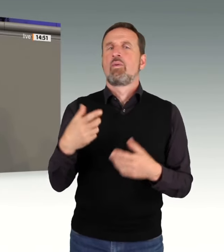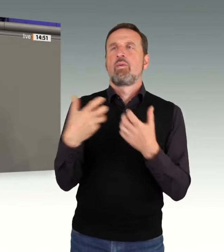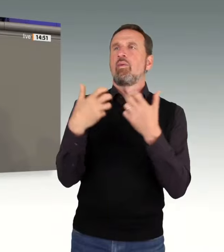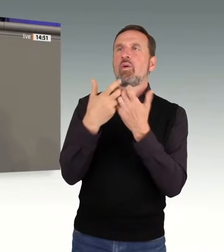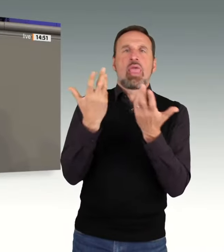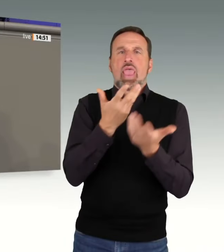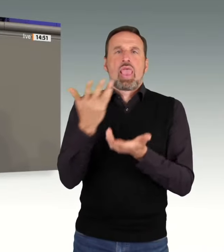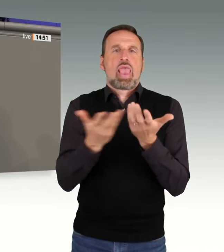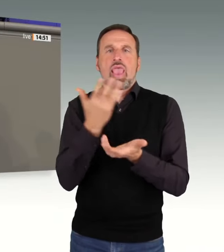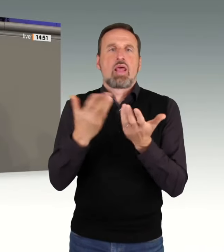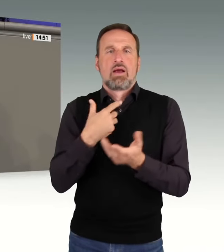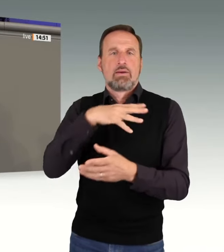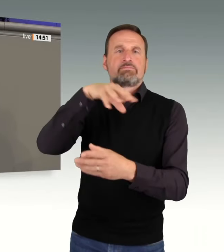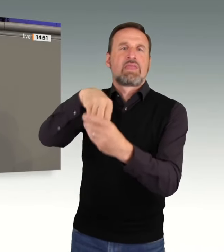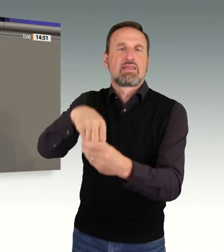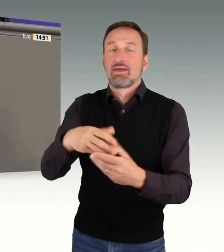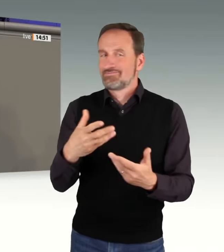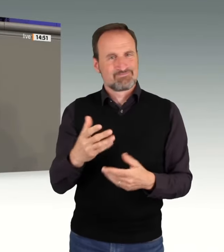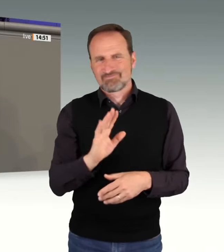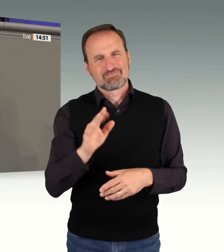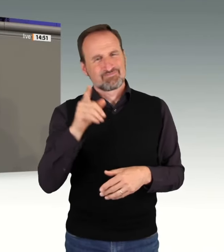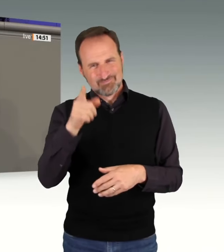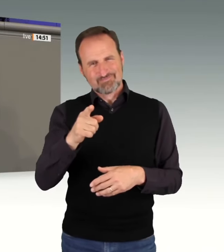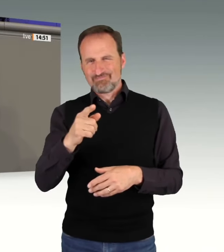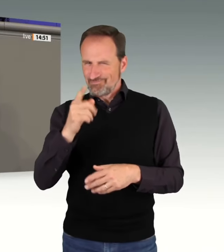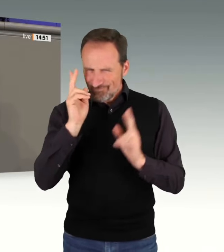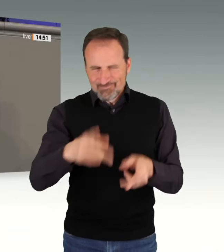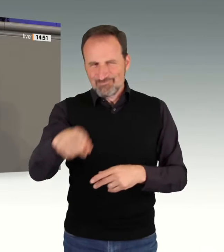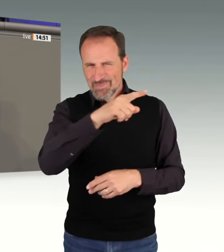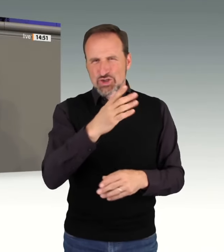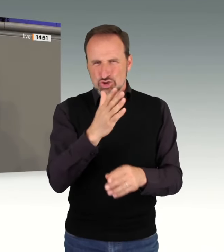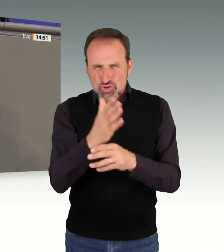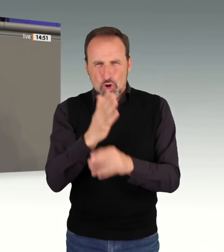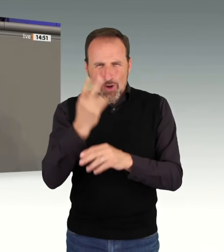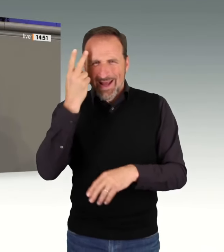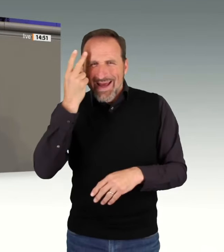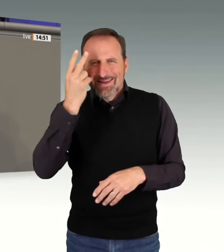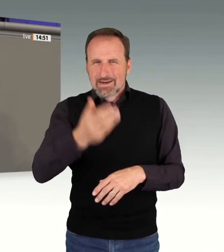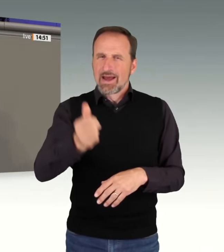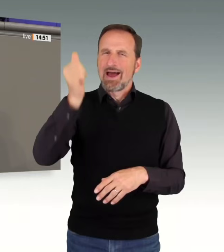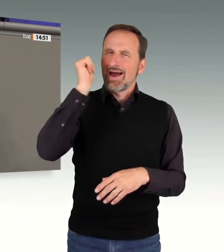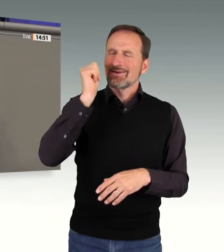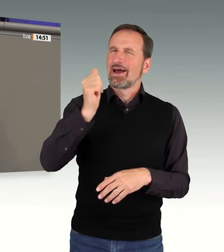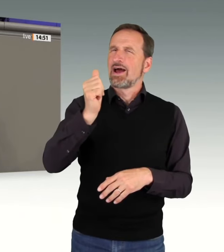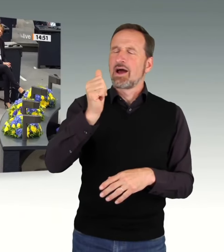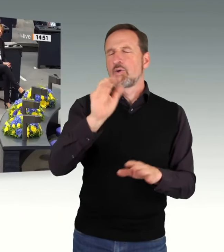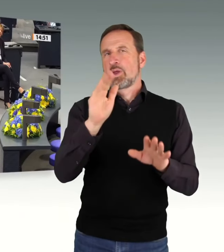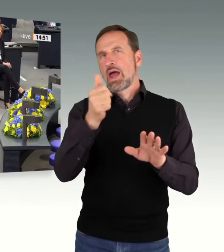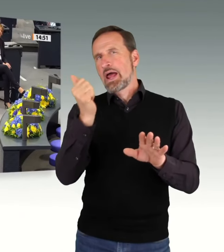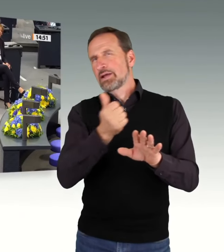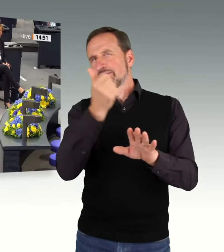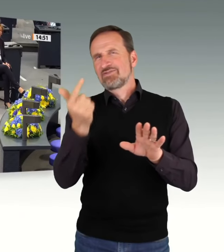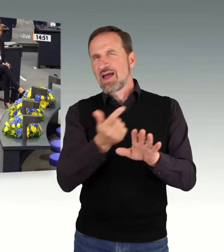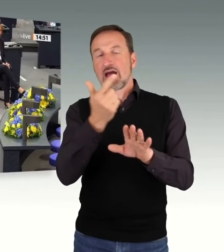scheint manchen, dass Putin für ewig und immer ist und dass es kein Ende dem Krieg ist. Aber das ist nicht so. Das ist